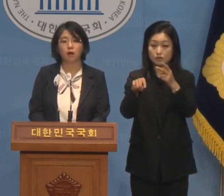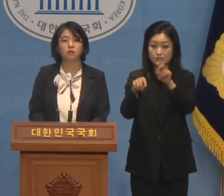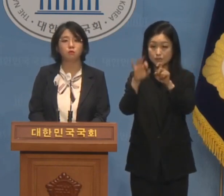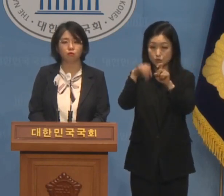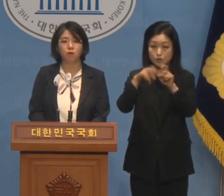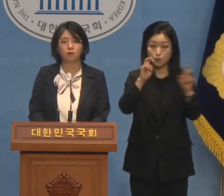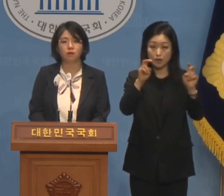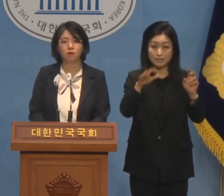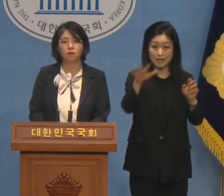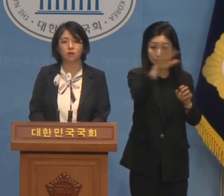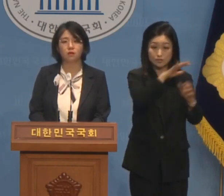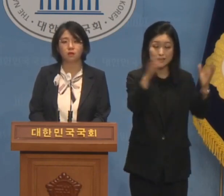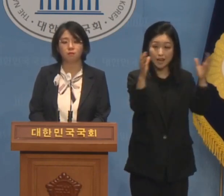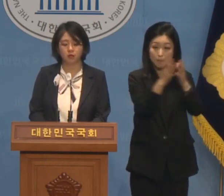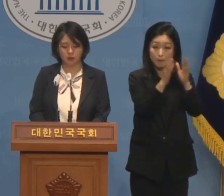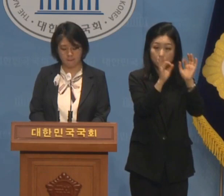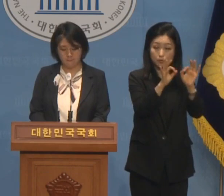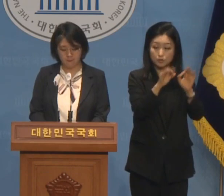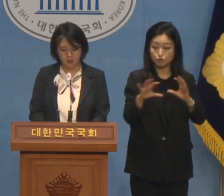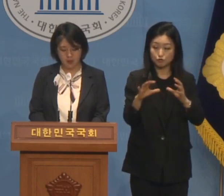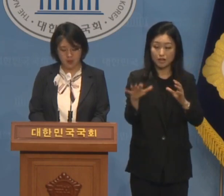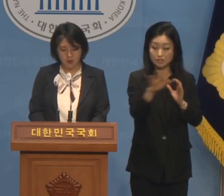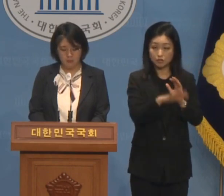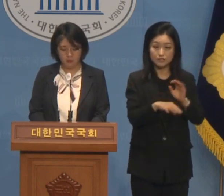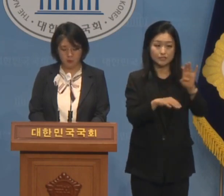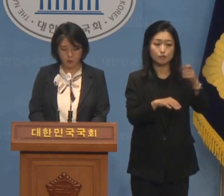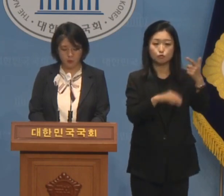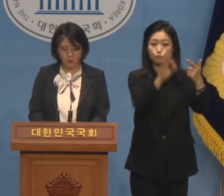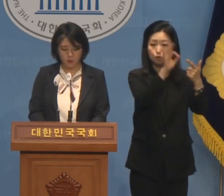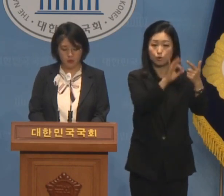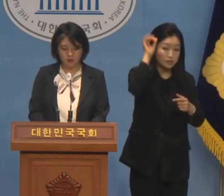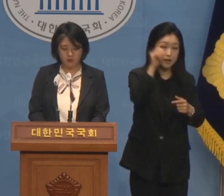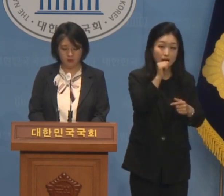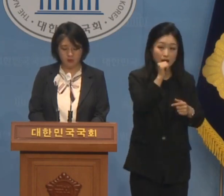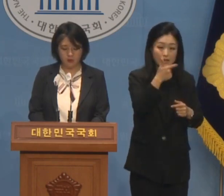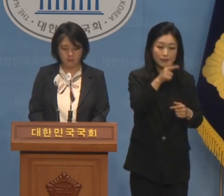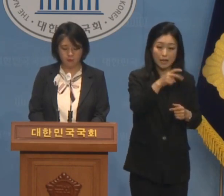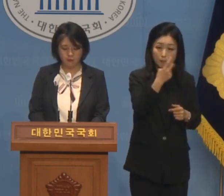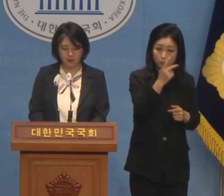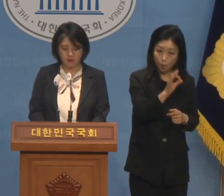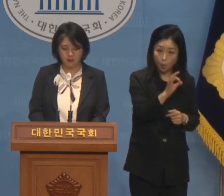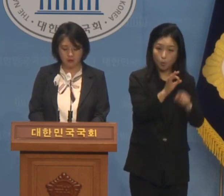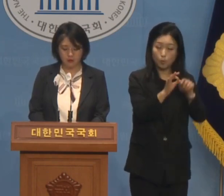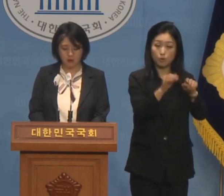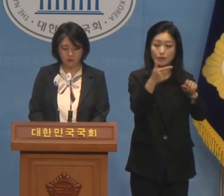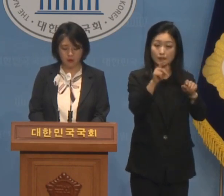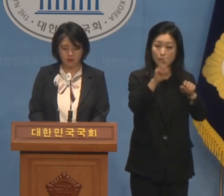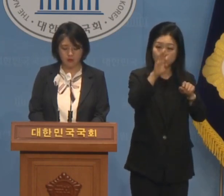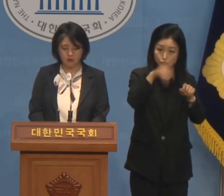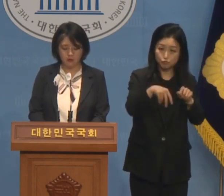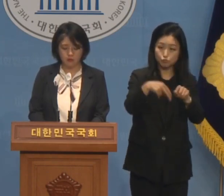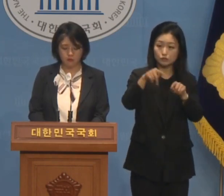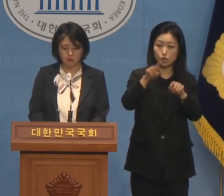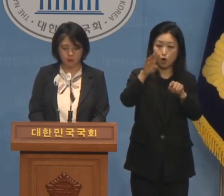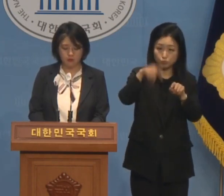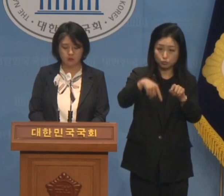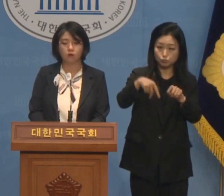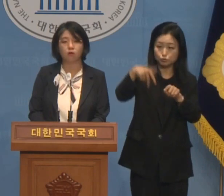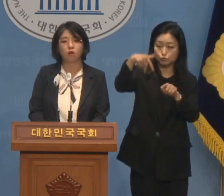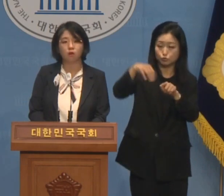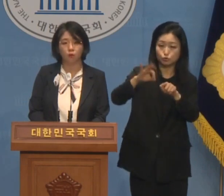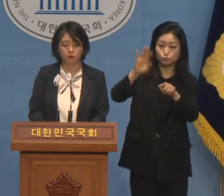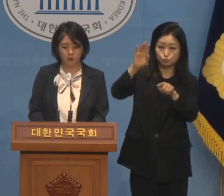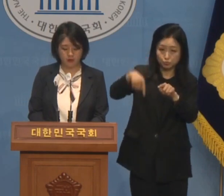배출량의 46%를 차지합니다. 포스코, 남전, 남부발전, 서부발전,